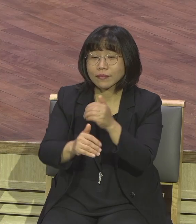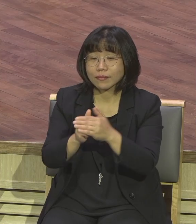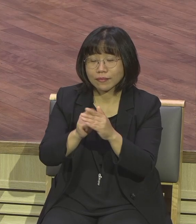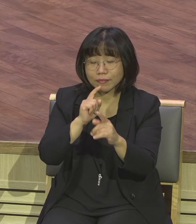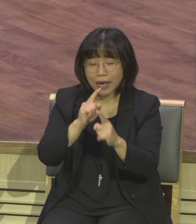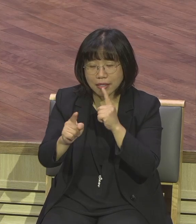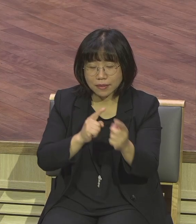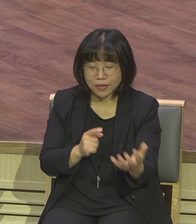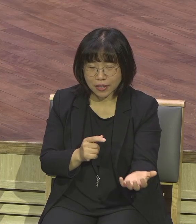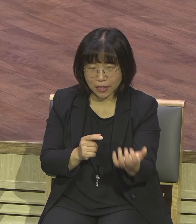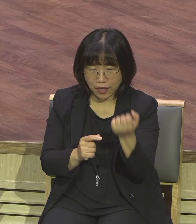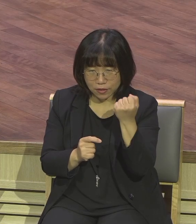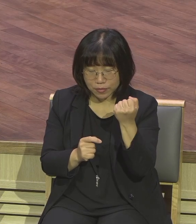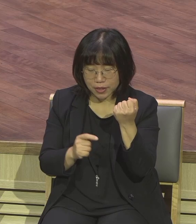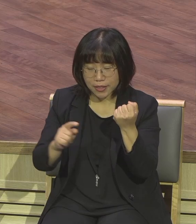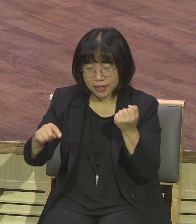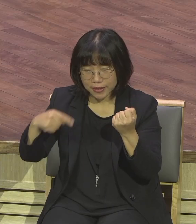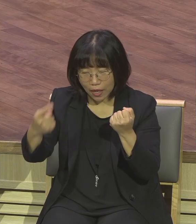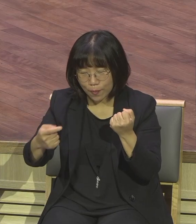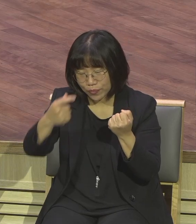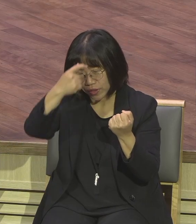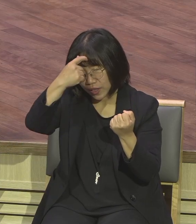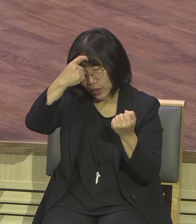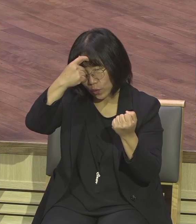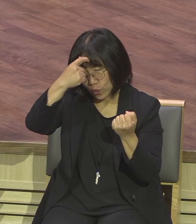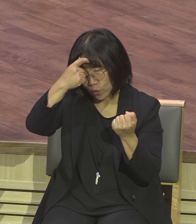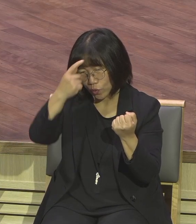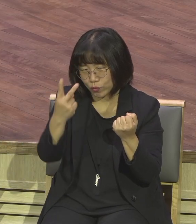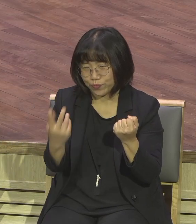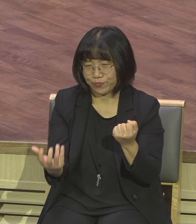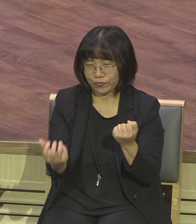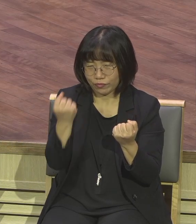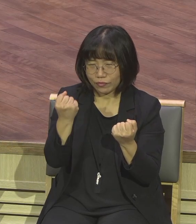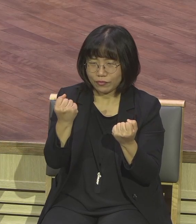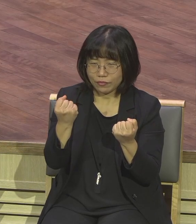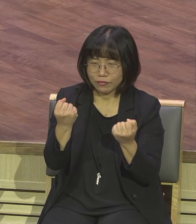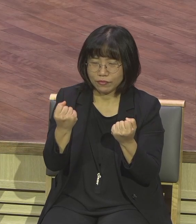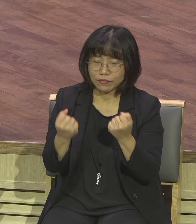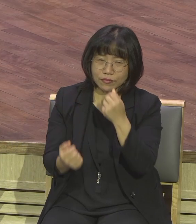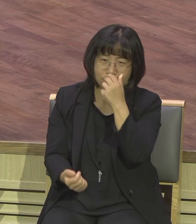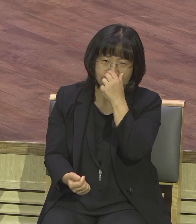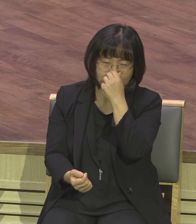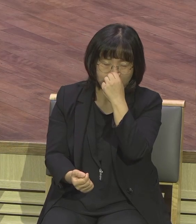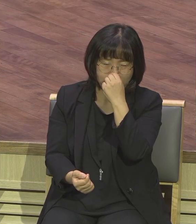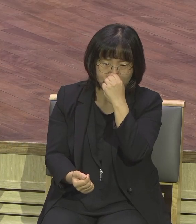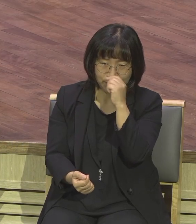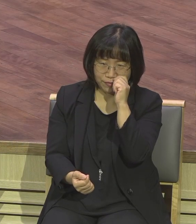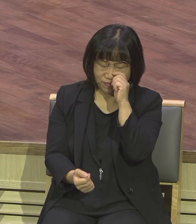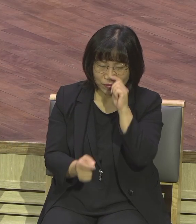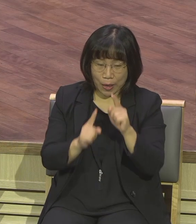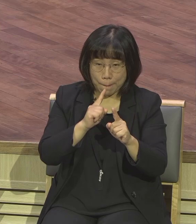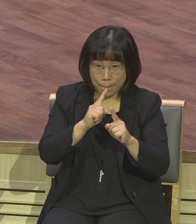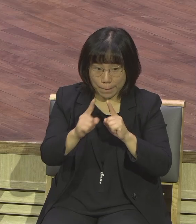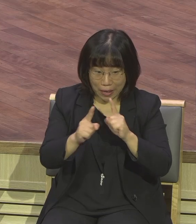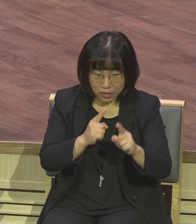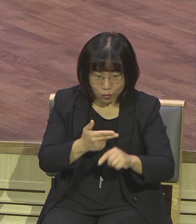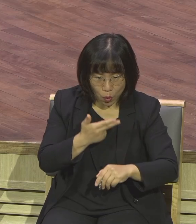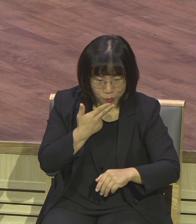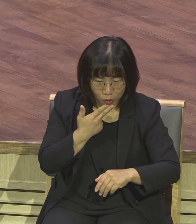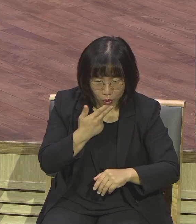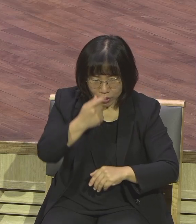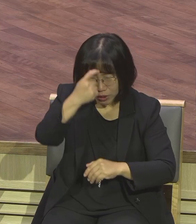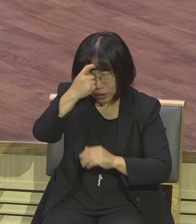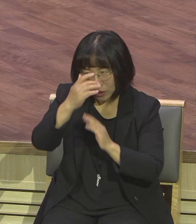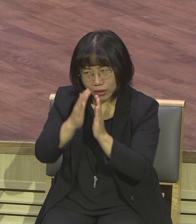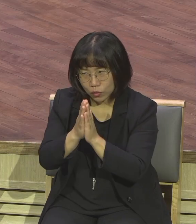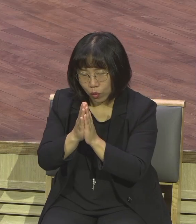말씀을요, 딱 가져서 이제는 기도. 말씀 가지고 이제 언약자고 언약 기도가 시작돼야 돼요. 말씀이 없으니까 기도가 안 되고 하기 싫고